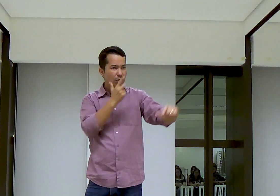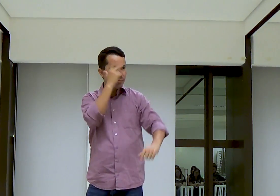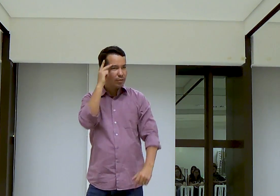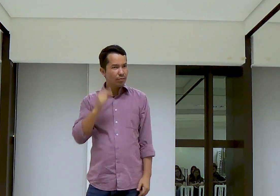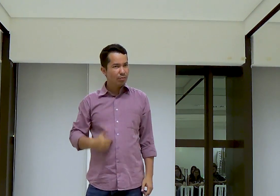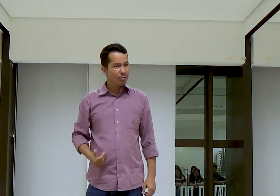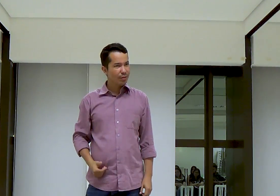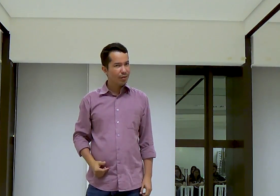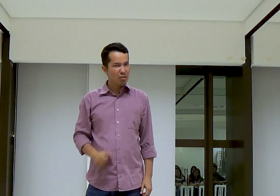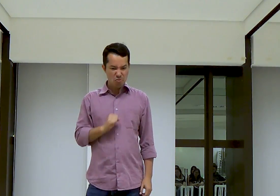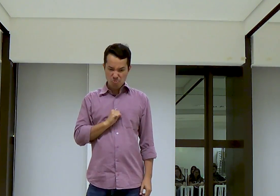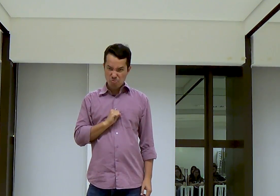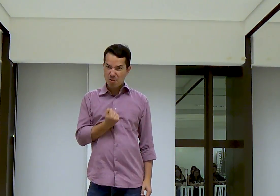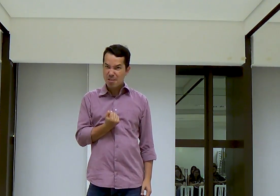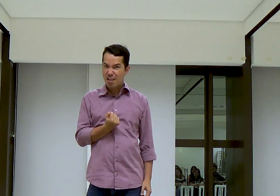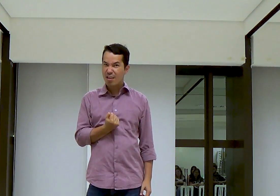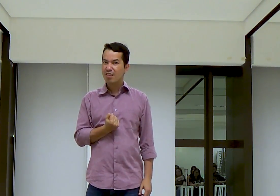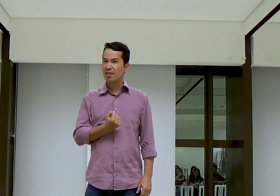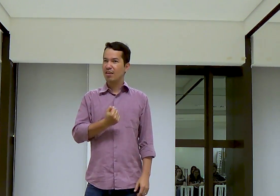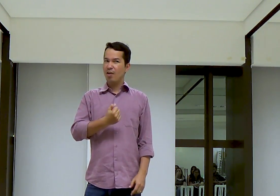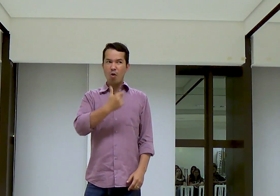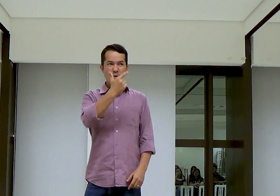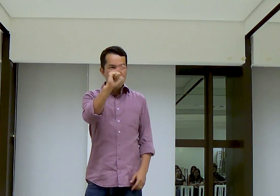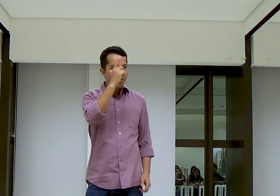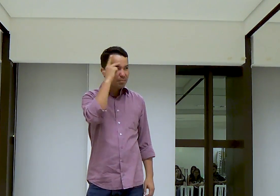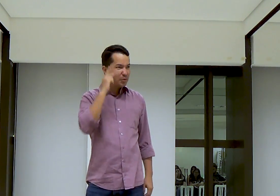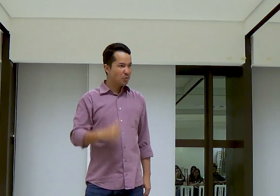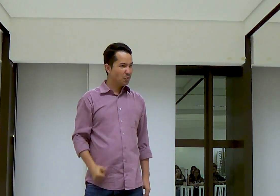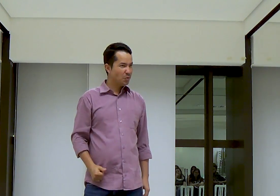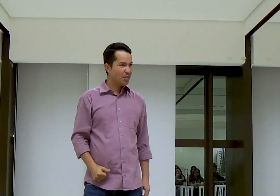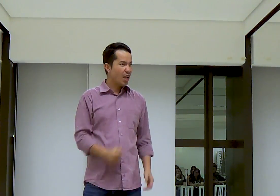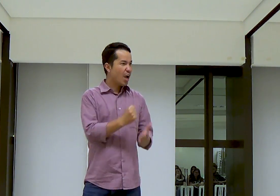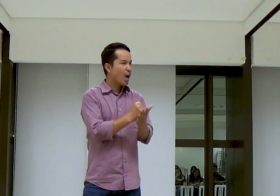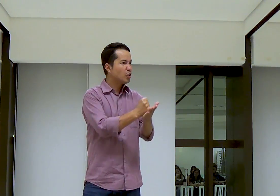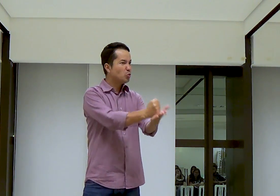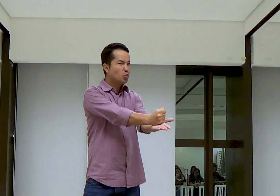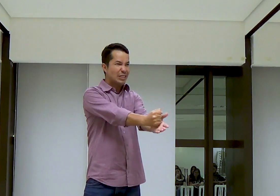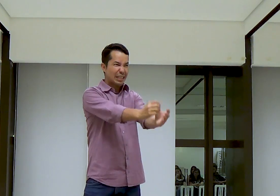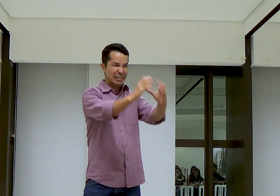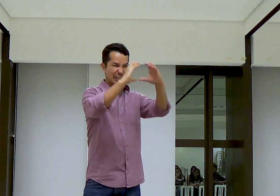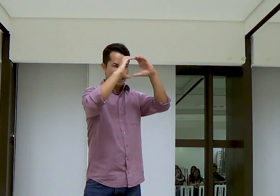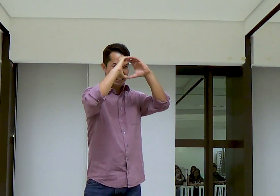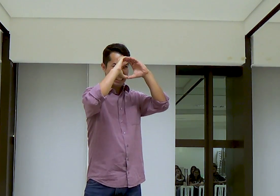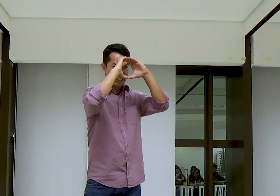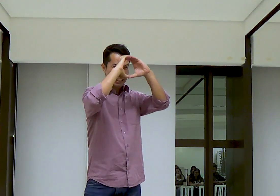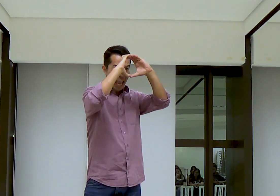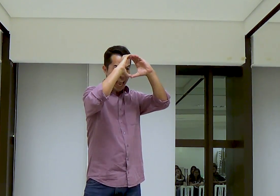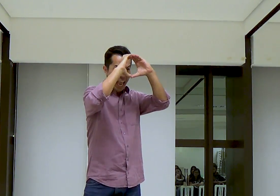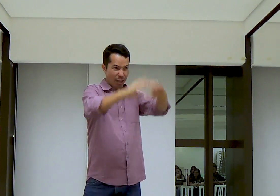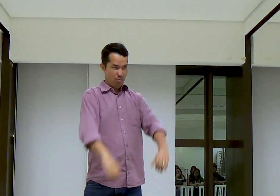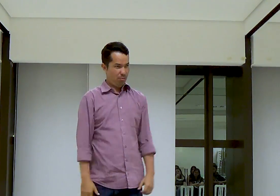vai contra um monte de pessoa, odeia outras pessoas, não ajuda